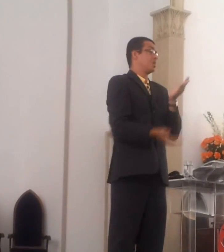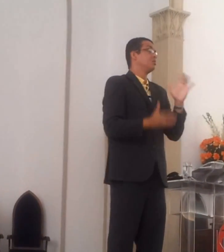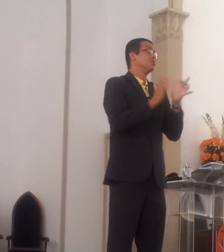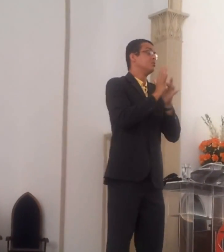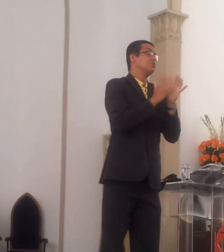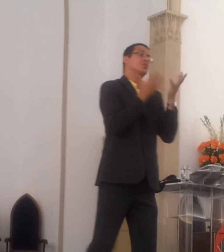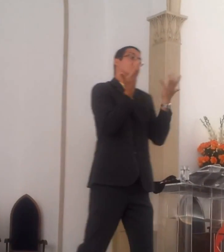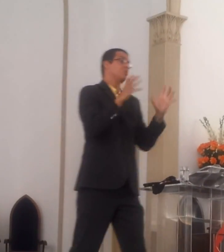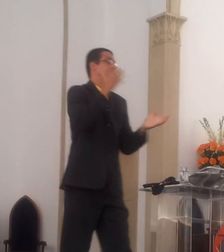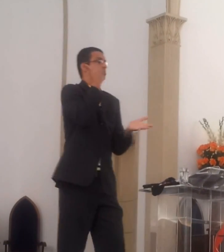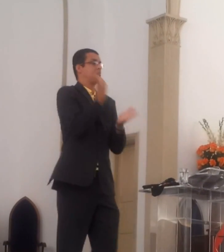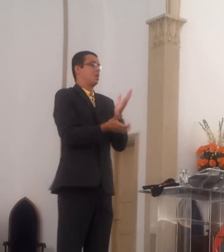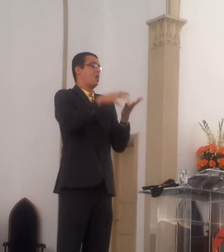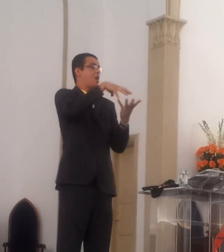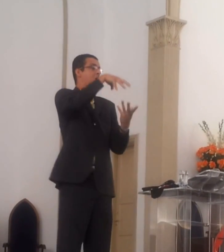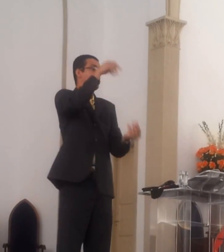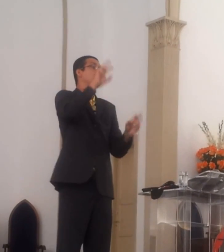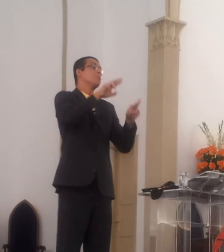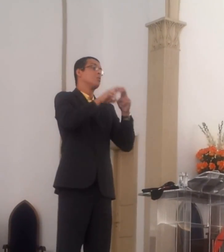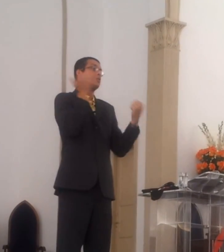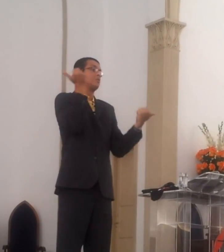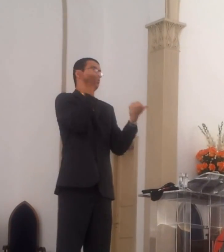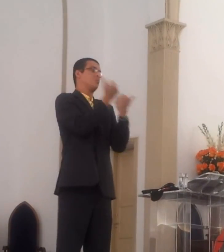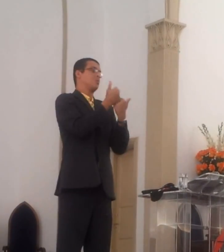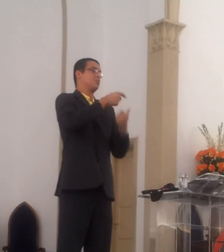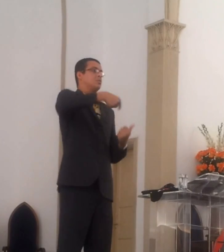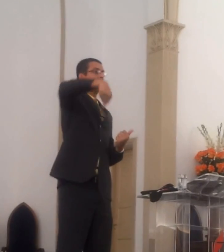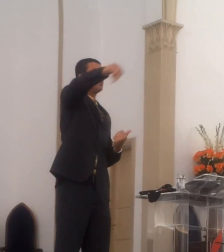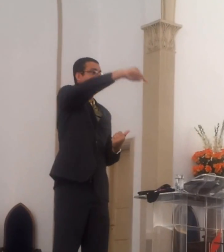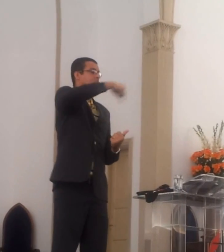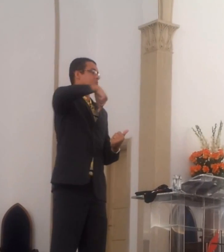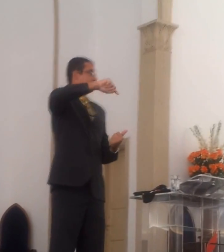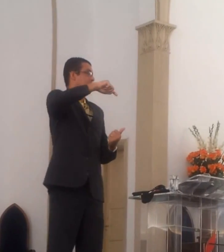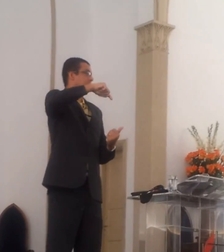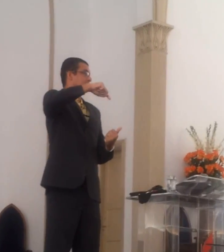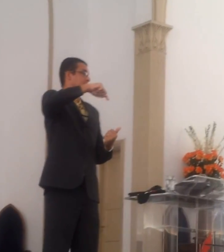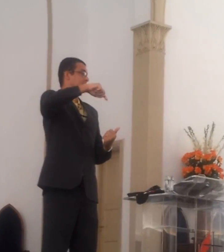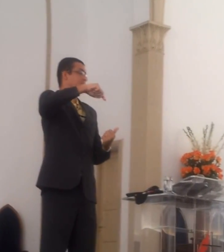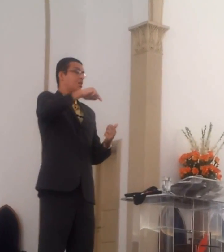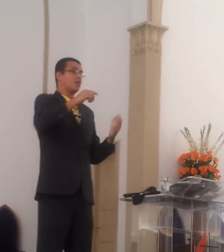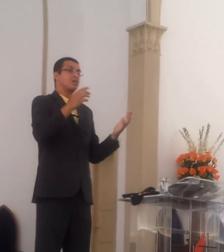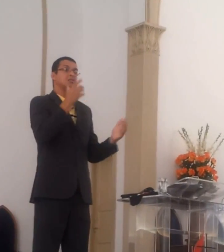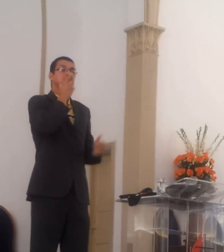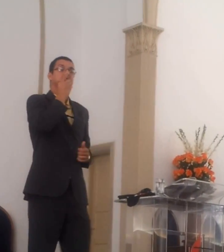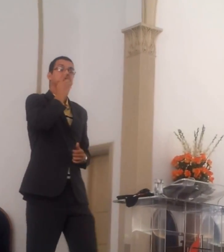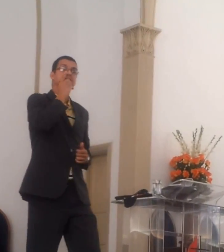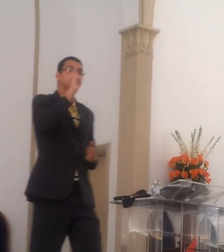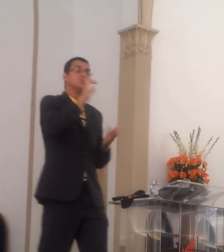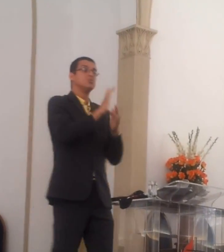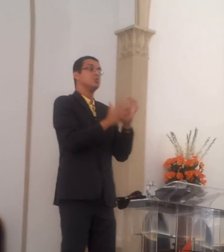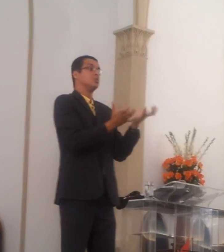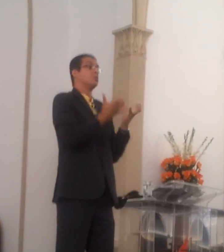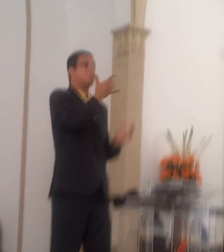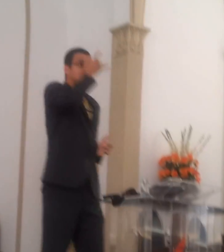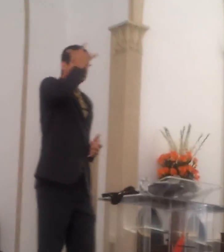alma perdida. Muitas almas sem Jesus, sem a salvação. Nós precisamos então abrir o nosso